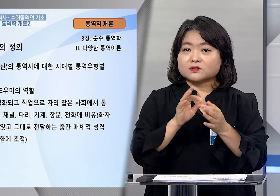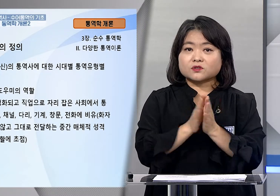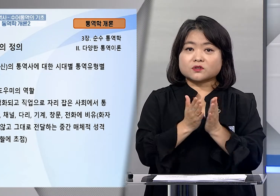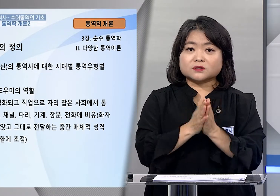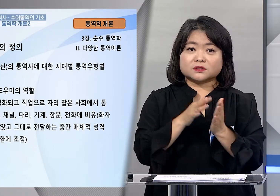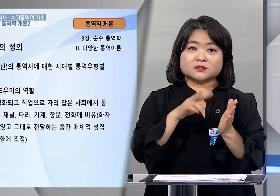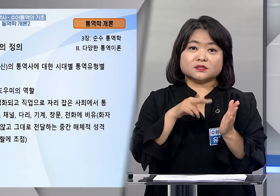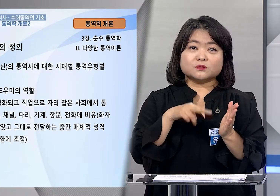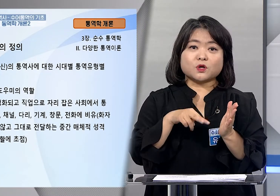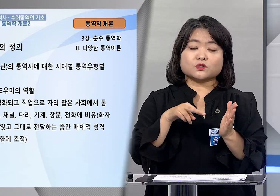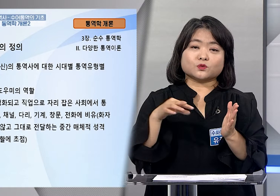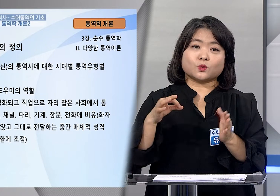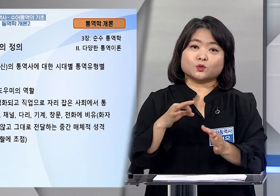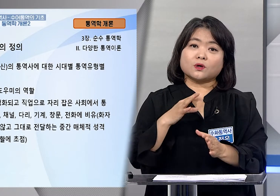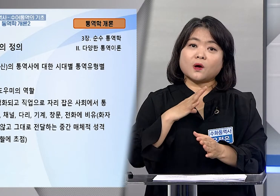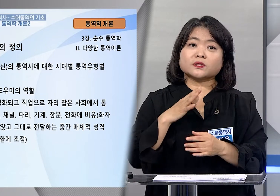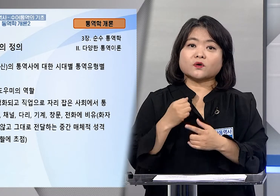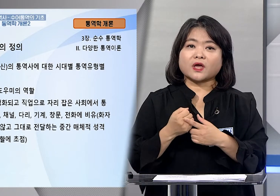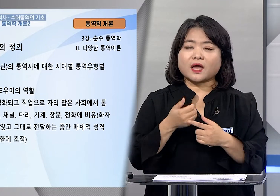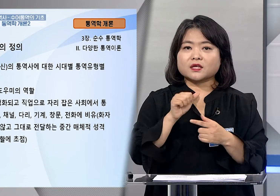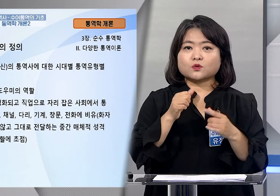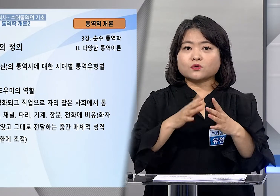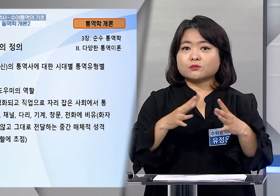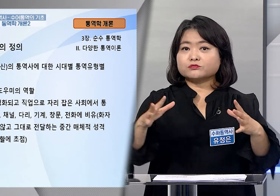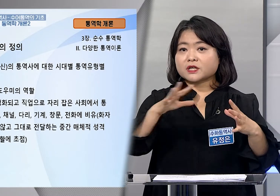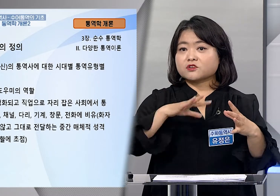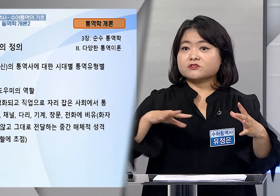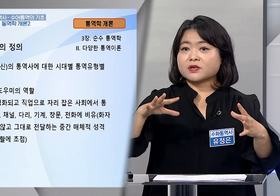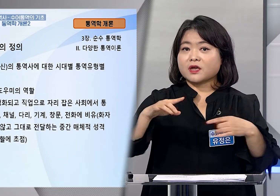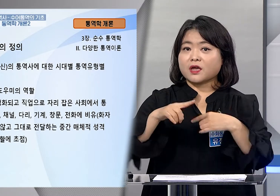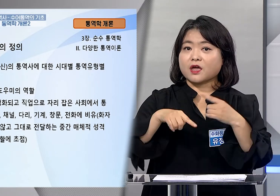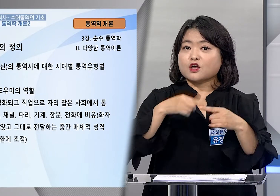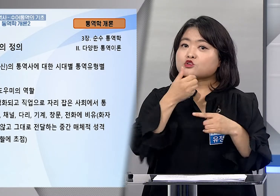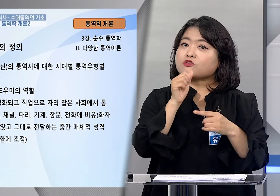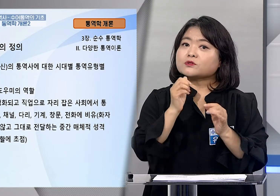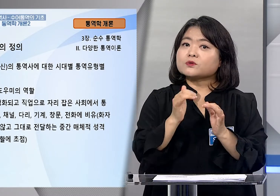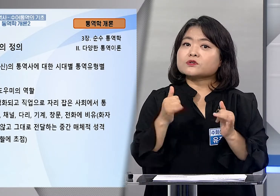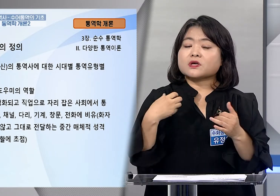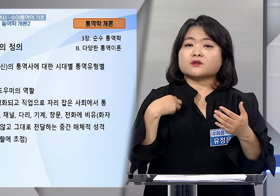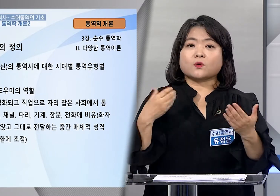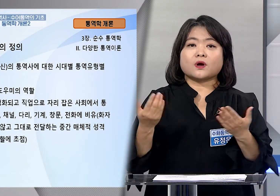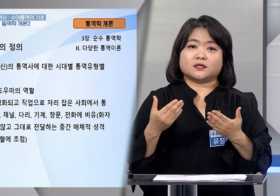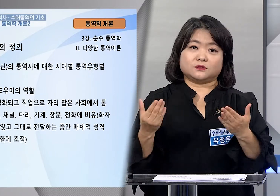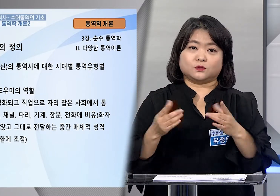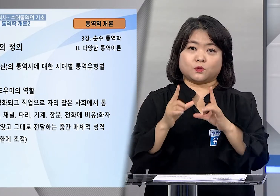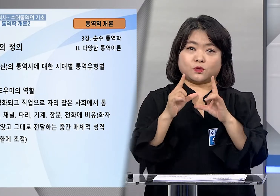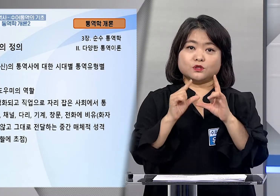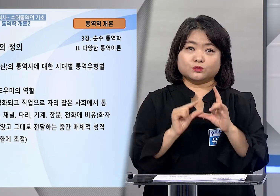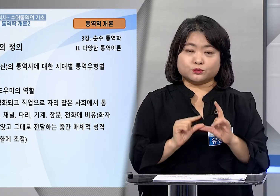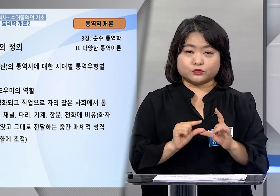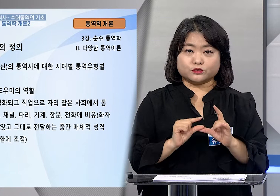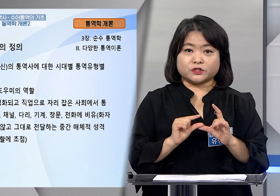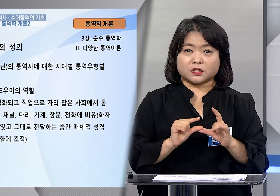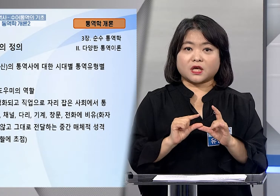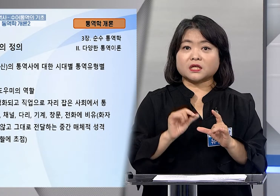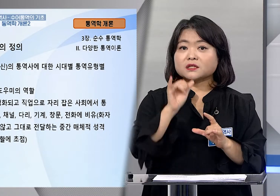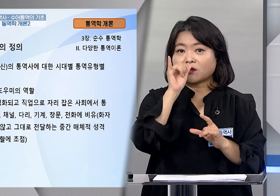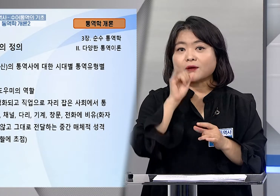서적들을 읽으면서도 놀라웠던 게 이 통역 분야 전체에 수아 통역사의 역할들도 일부분 이렇게 있더라고요.